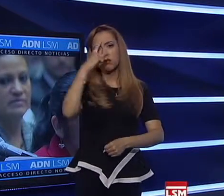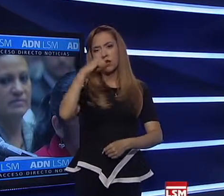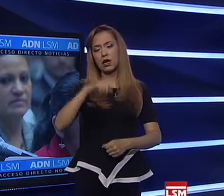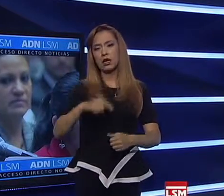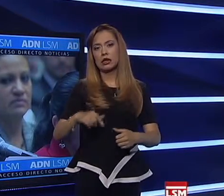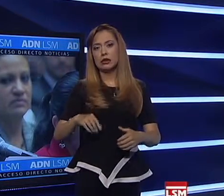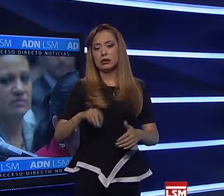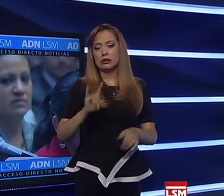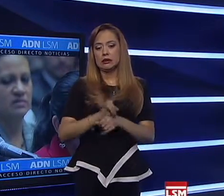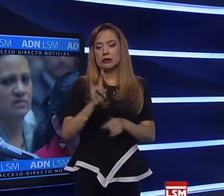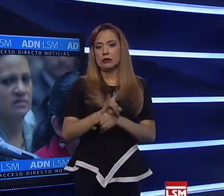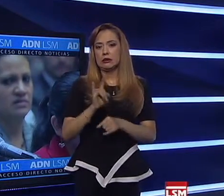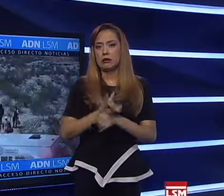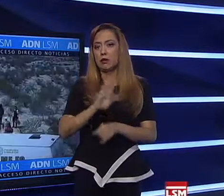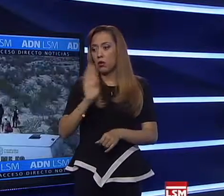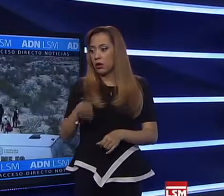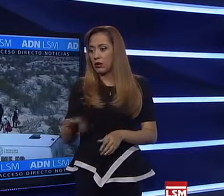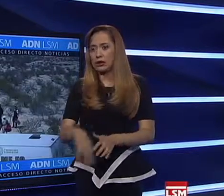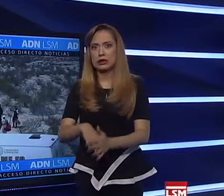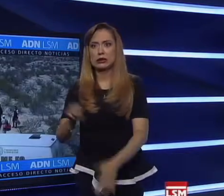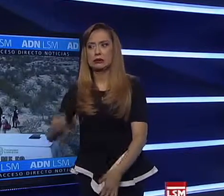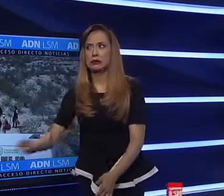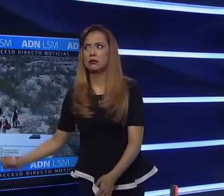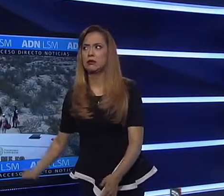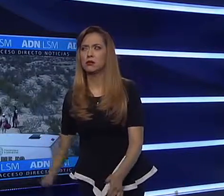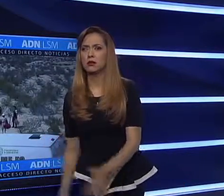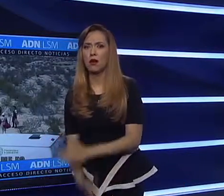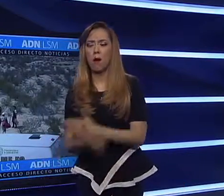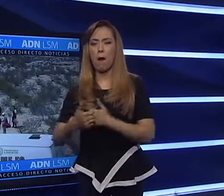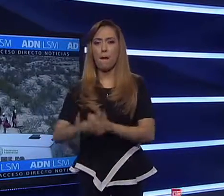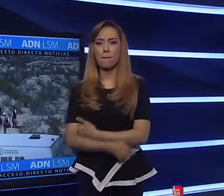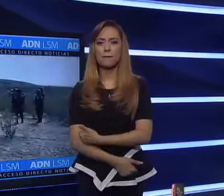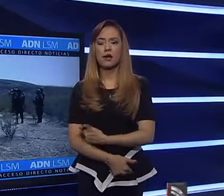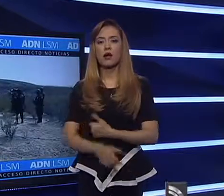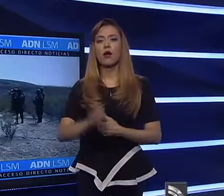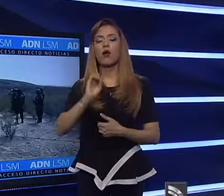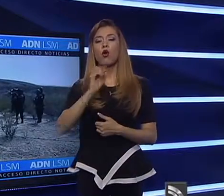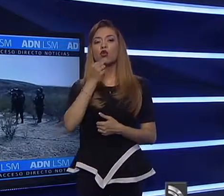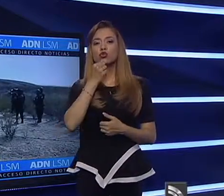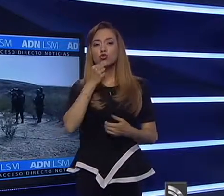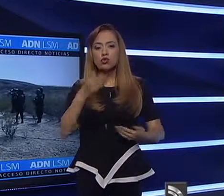cadáveres, desaparición de pruebas y menores nacidos en cautiverio, entre otras.